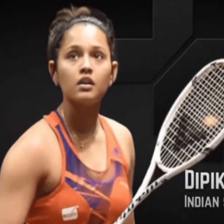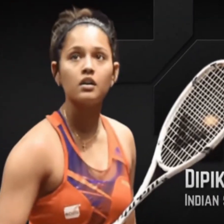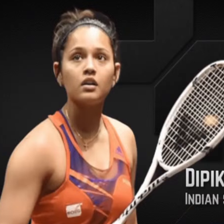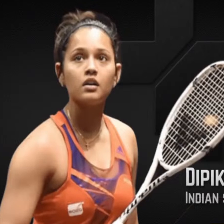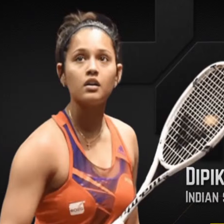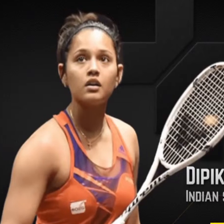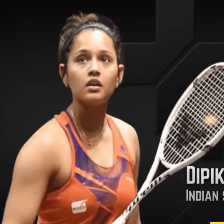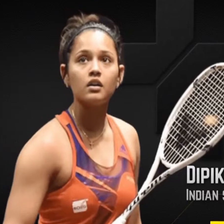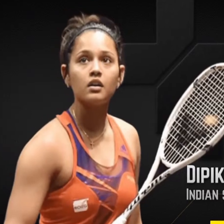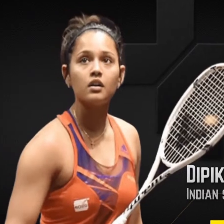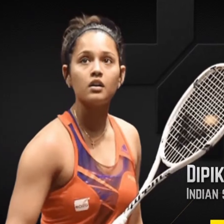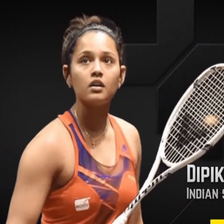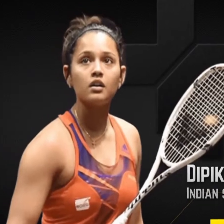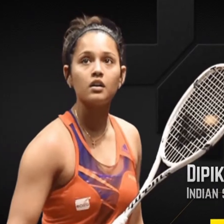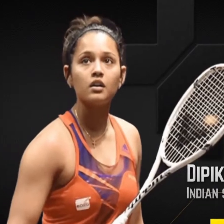चाहा केंद्र चुने